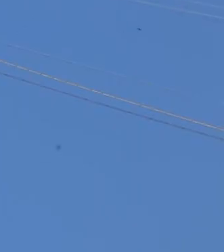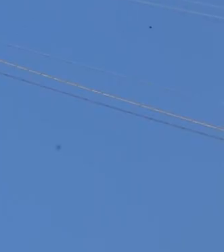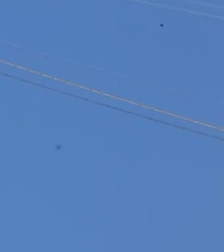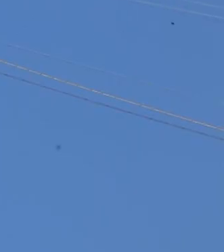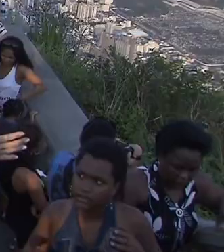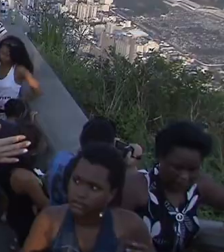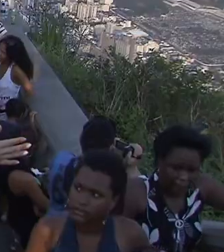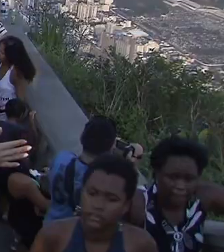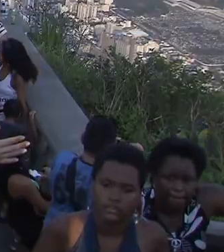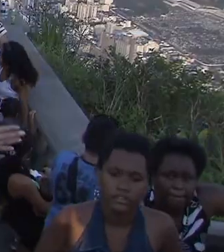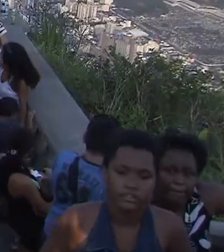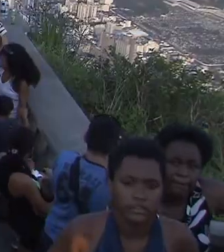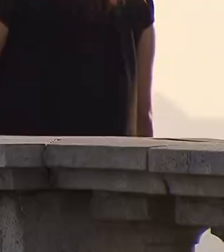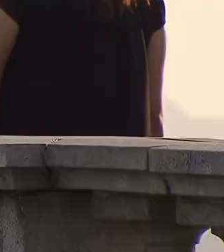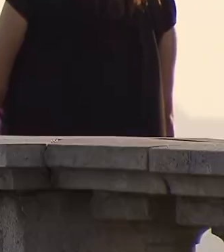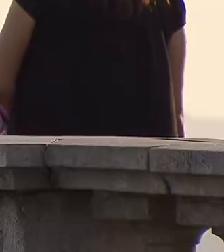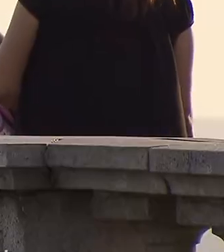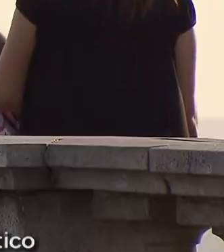lula